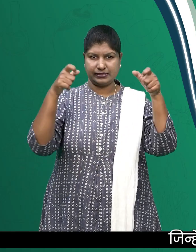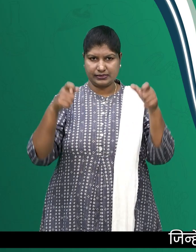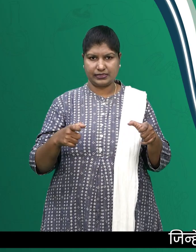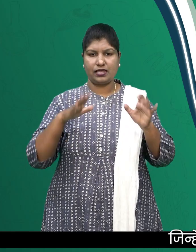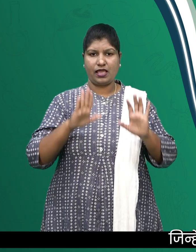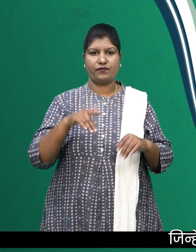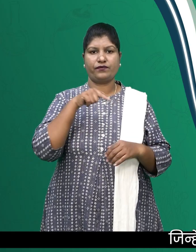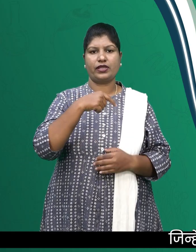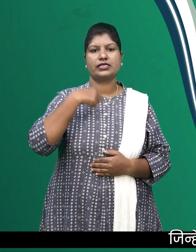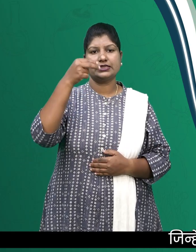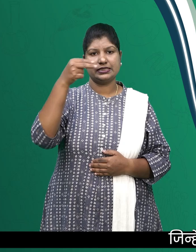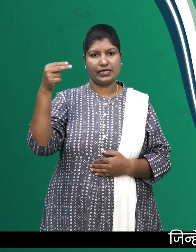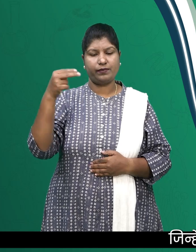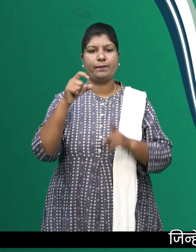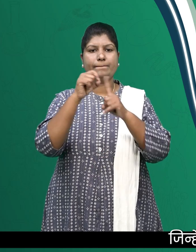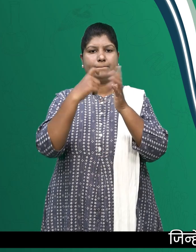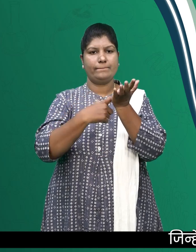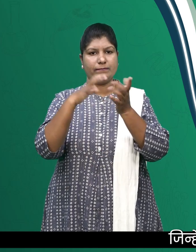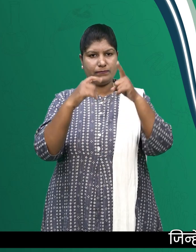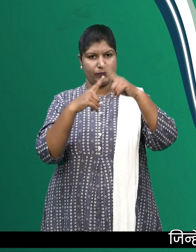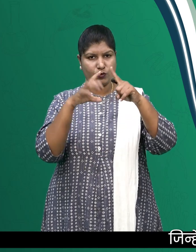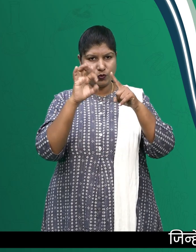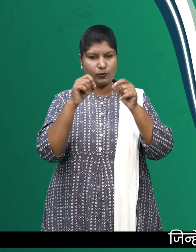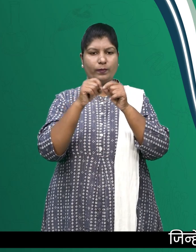जिन्हें आदिजीव नाम दिया गया।